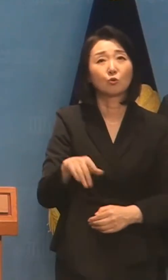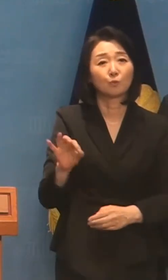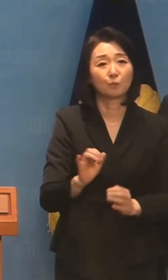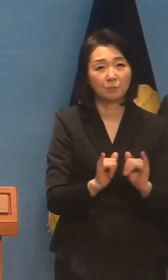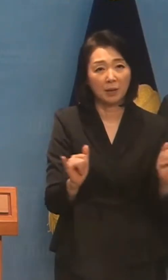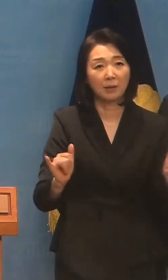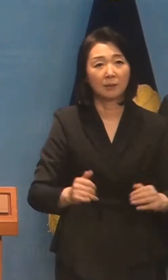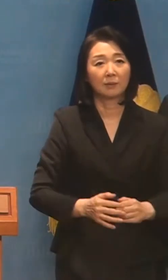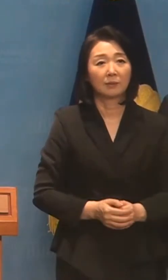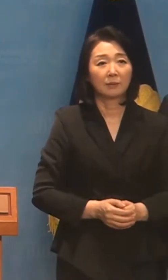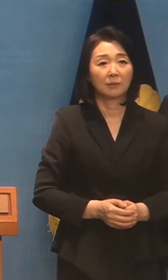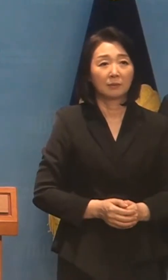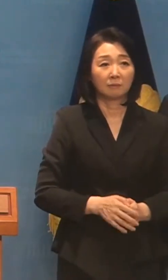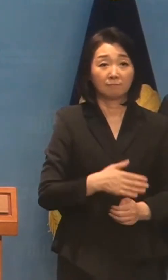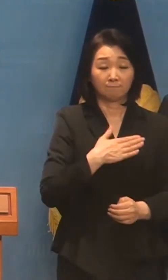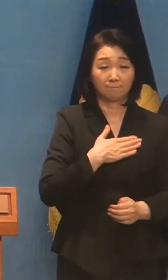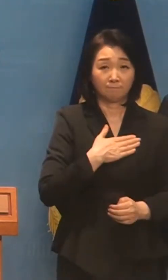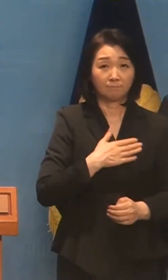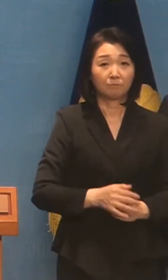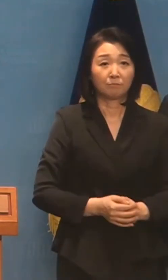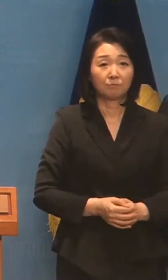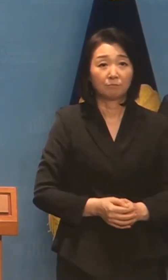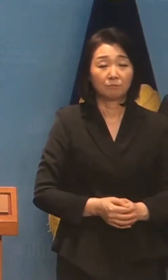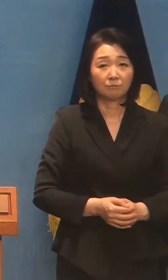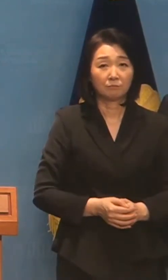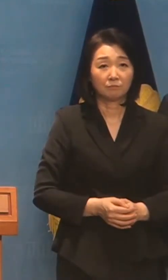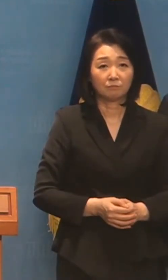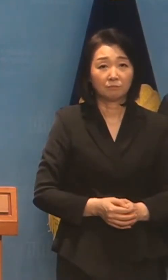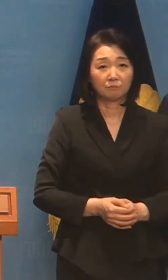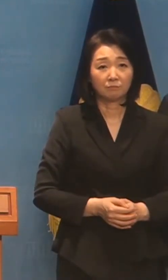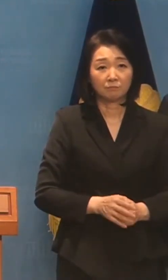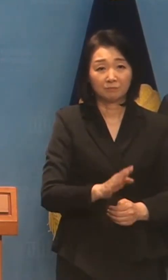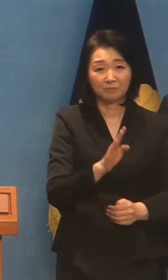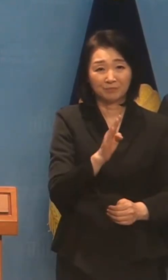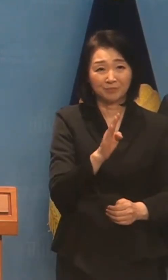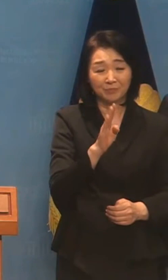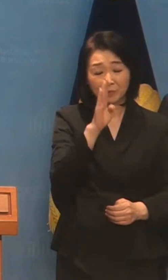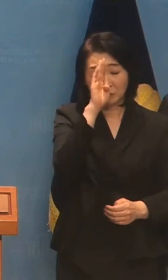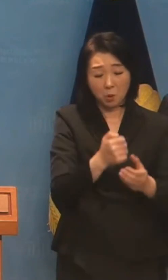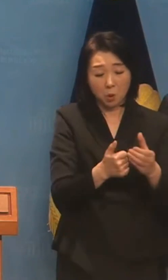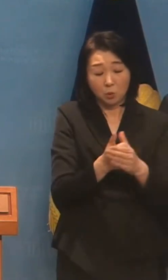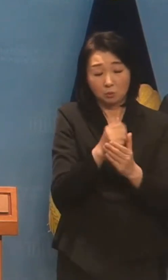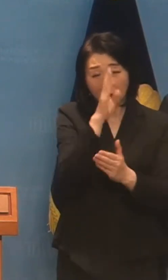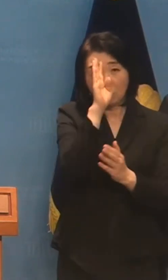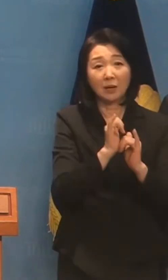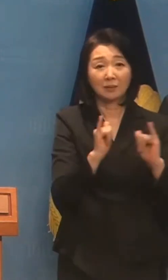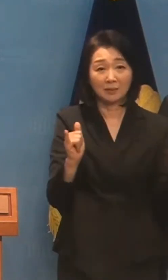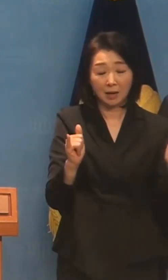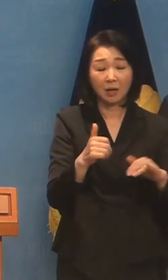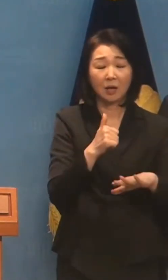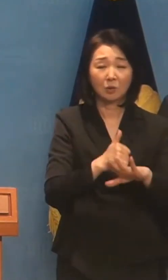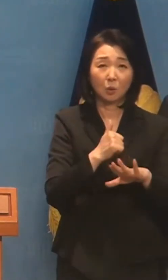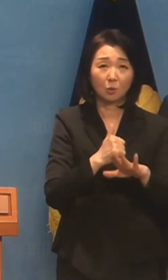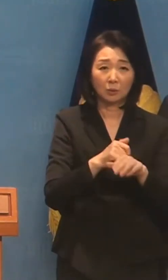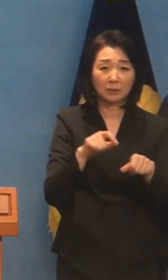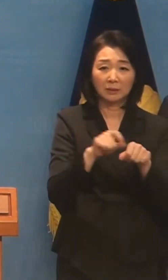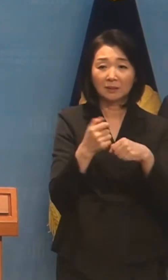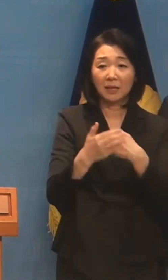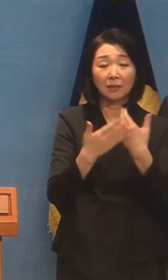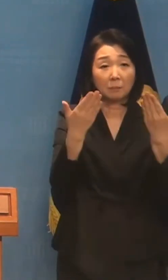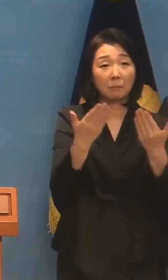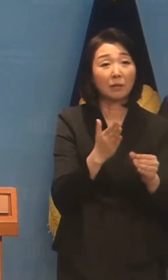수급자입니다. 저는 희귀난치병 환자입니다. 그래서 특례를 받기도